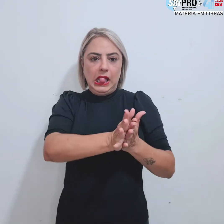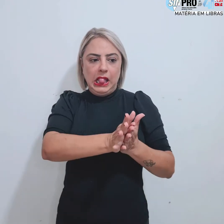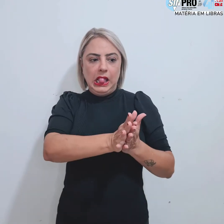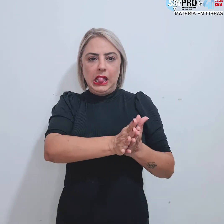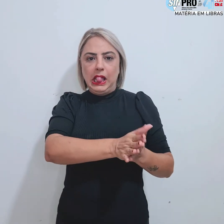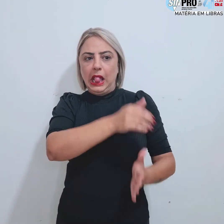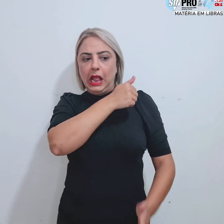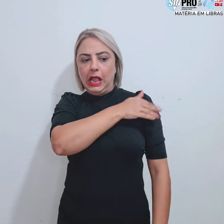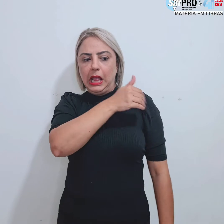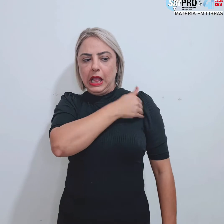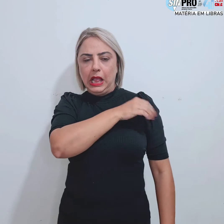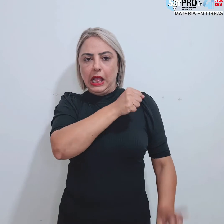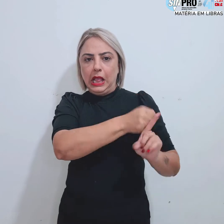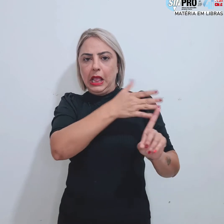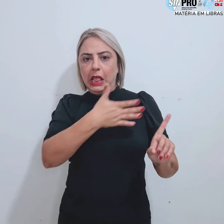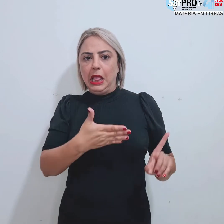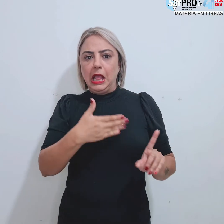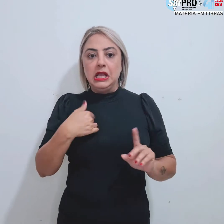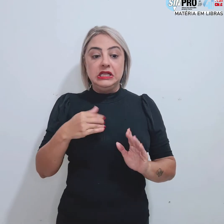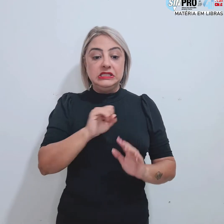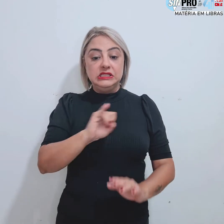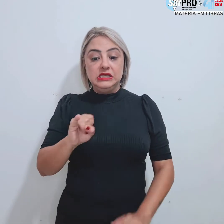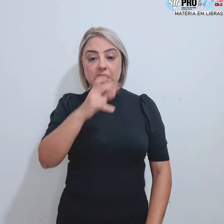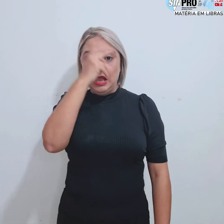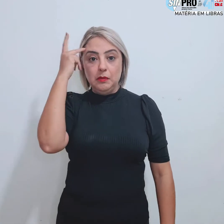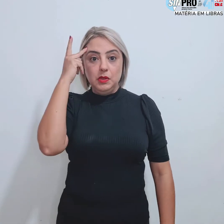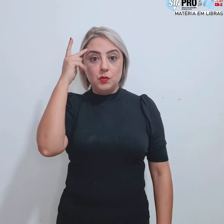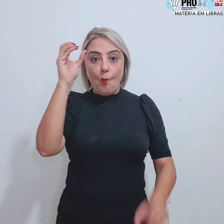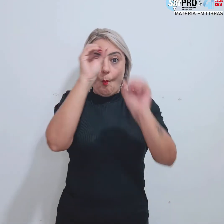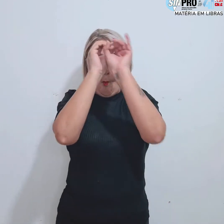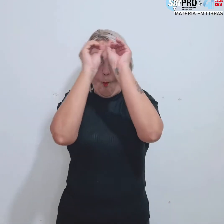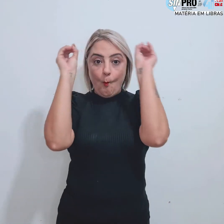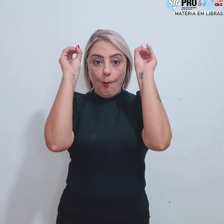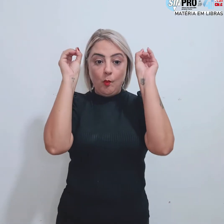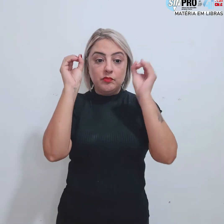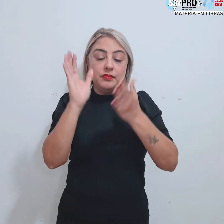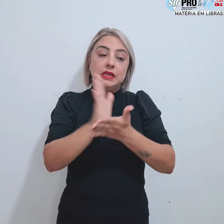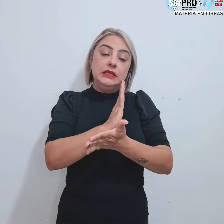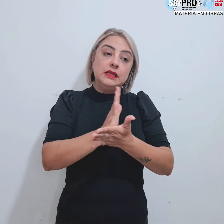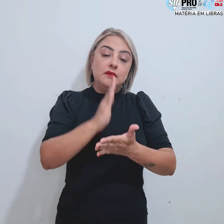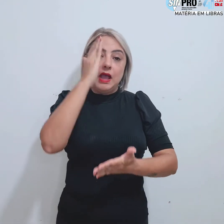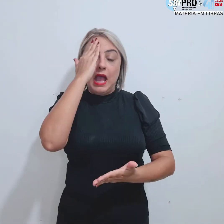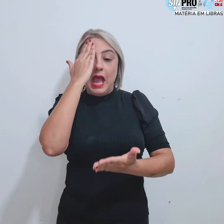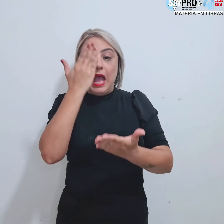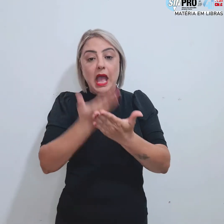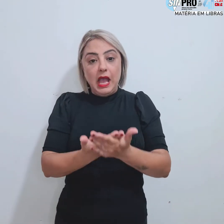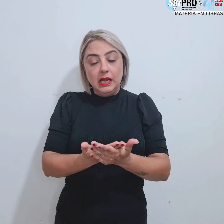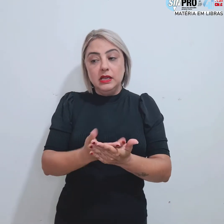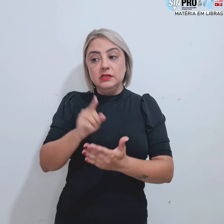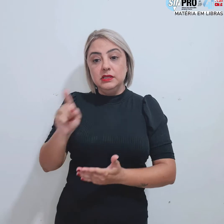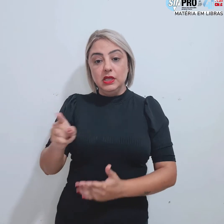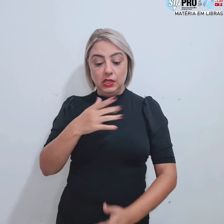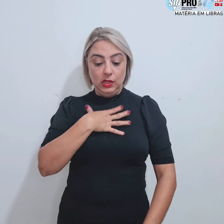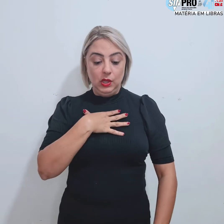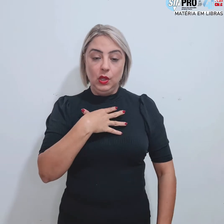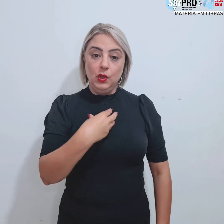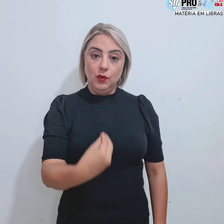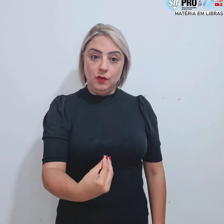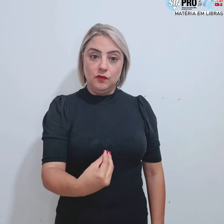E aí, se a pessoa for totalmente leiga, talvez ela acredite que o filho, ao ter